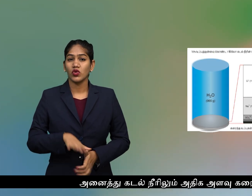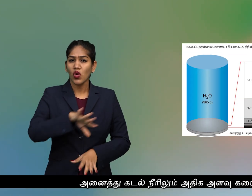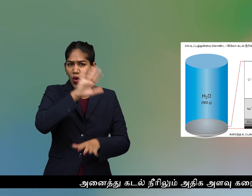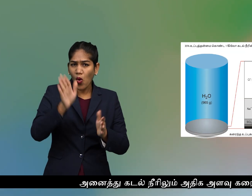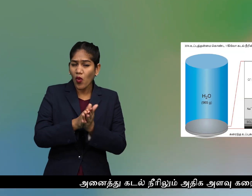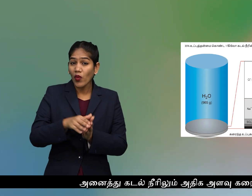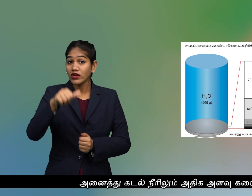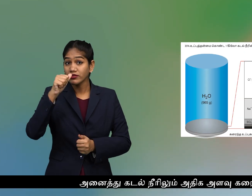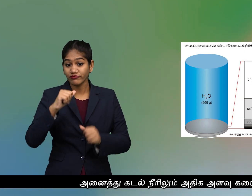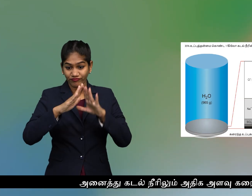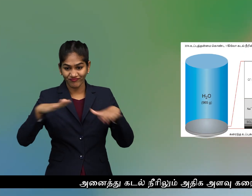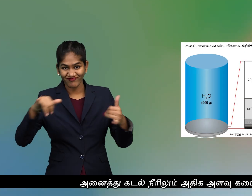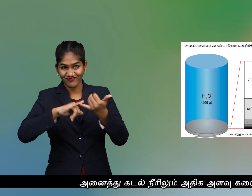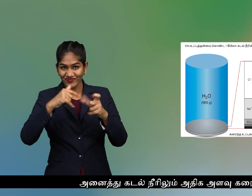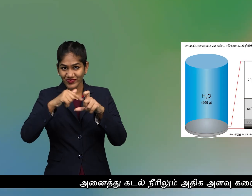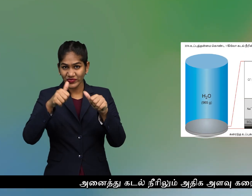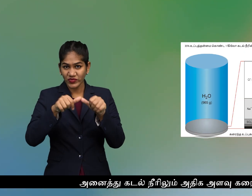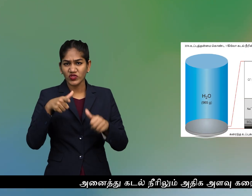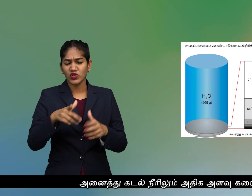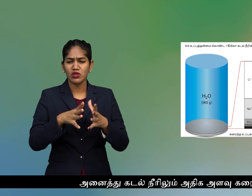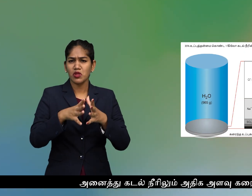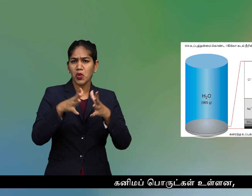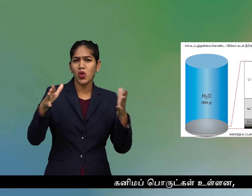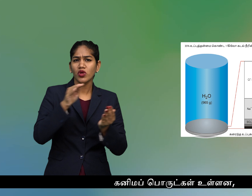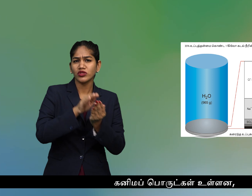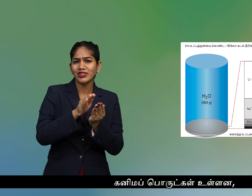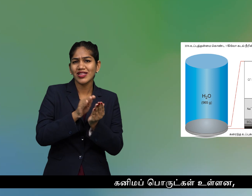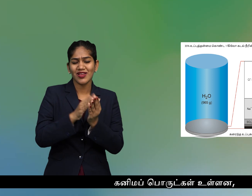அனைத்து கடல் நீரிலும் அதிகளவு கரைந்த கனிமப் பொருட்கள் உள்ளன.